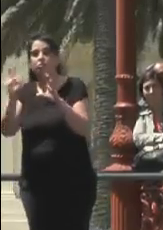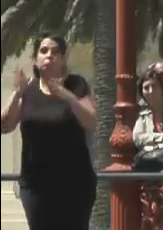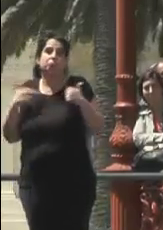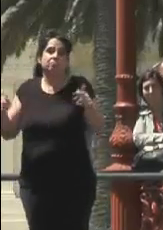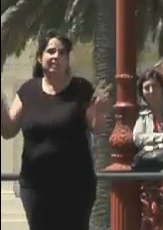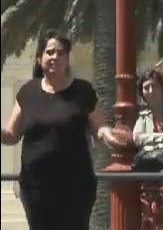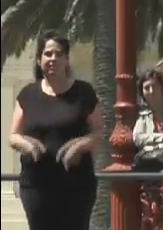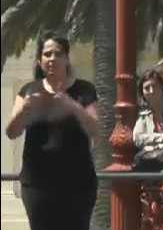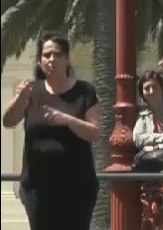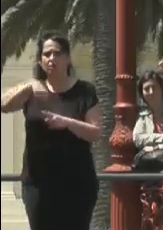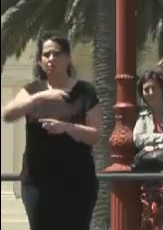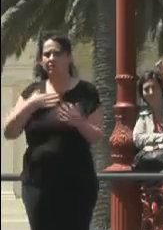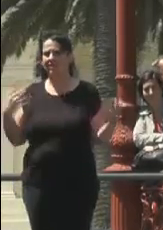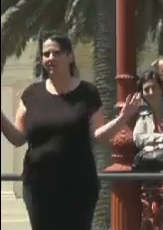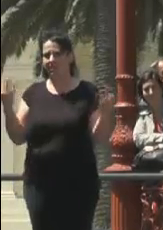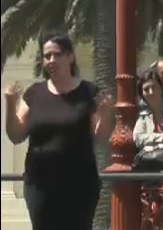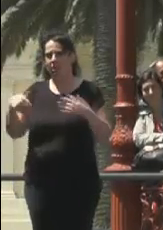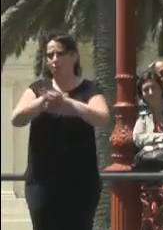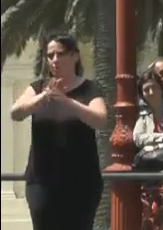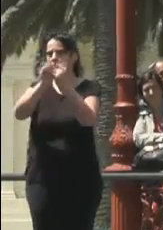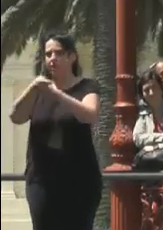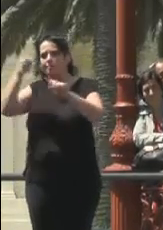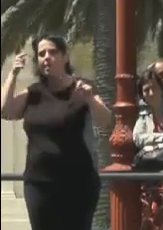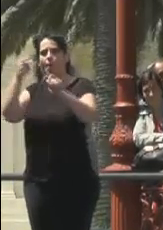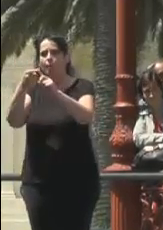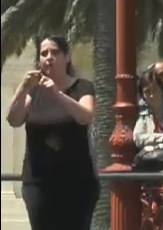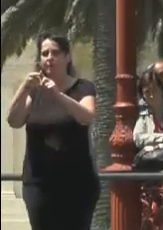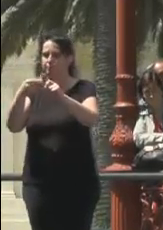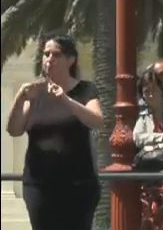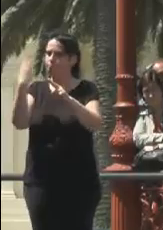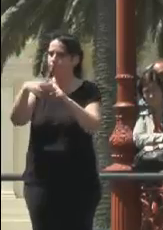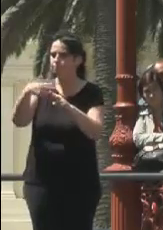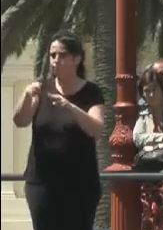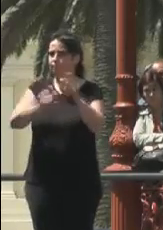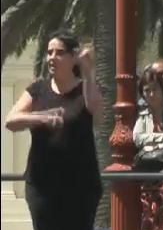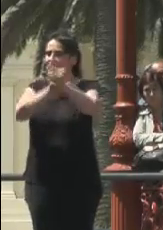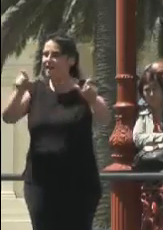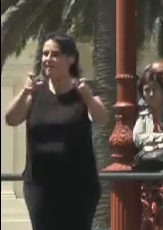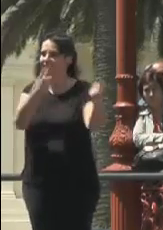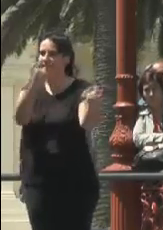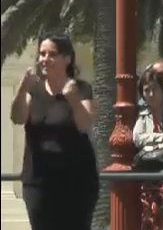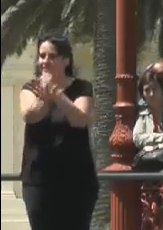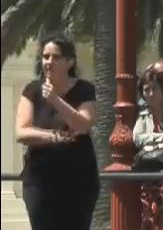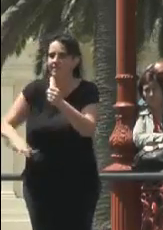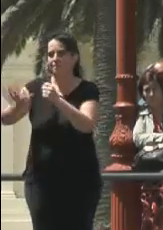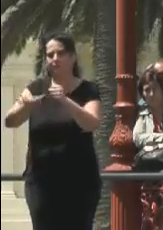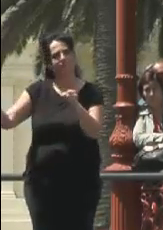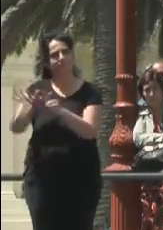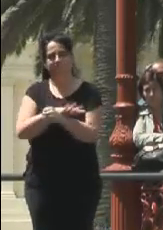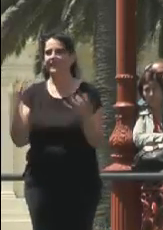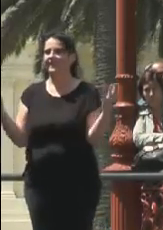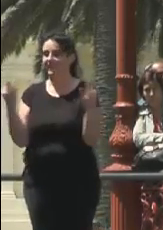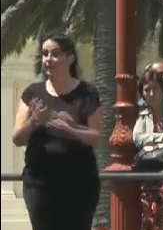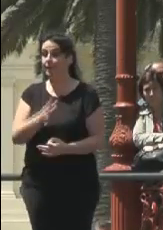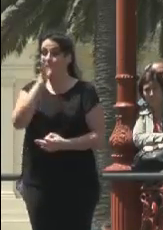un cambio de gobierno para que haya otro tipo de política dirigida a satisfacer las necesidades más básicas de las clases populares. Por eso,